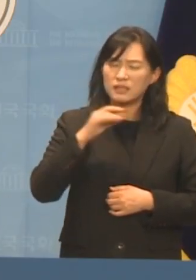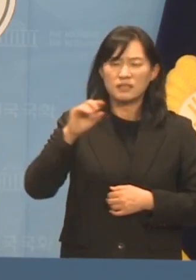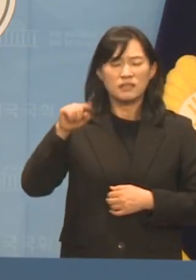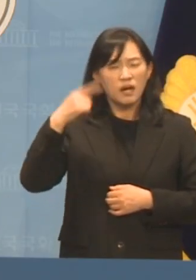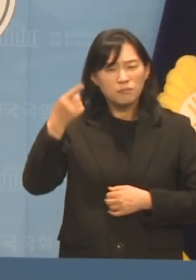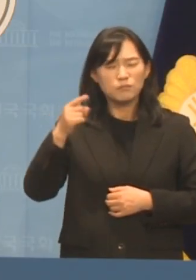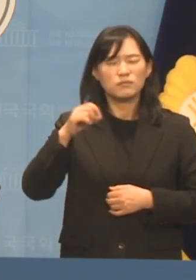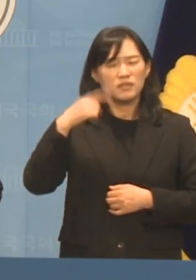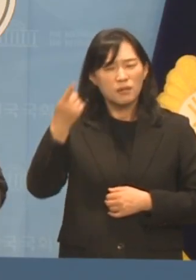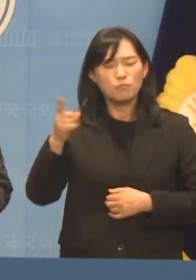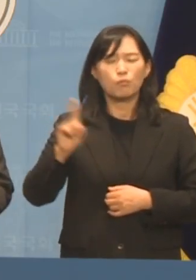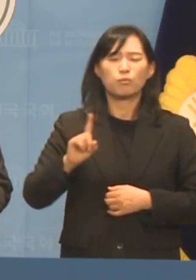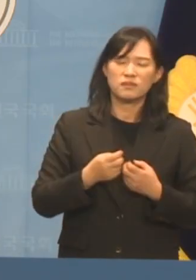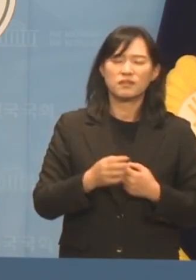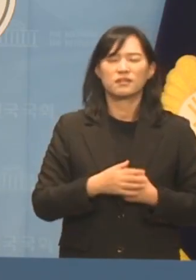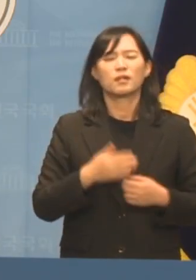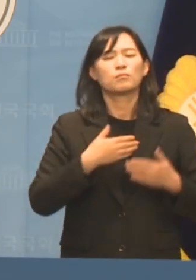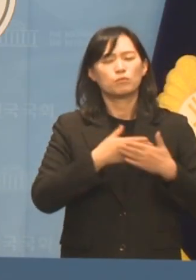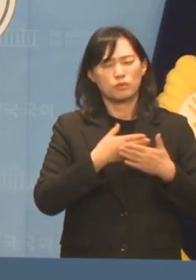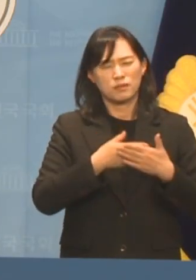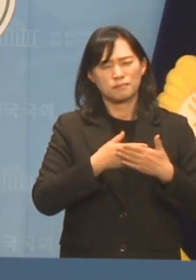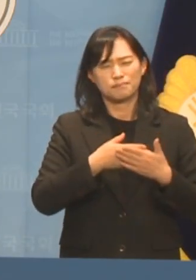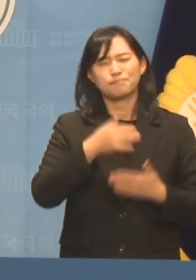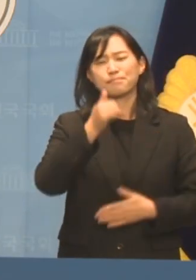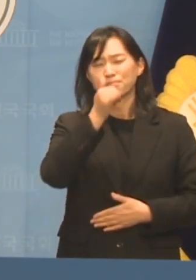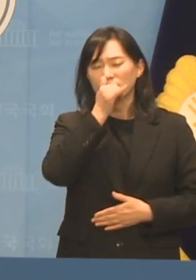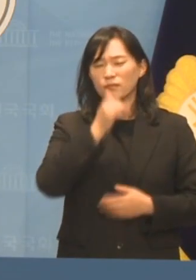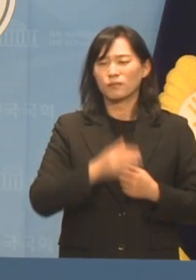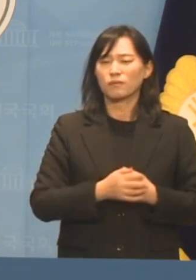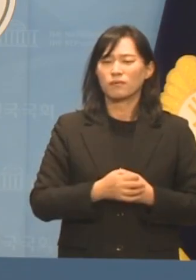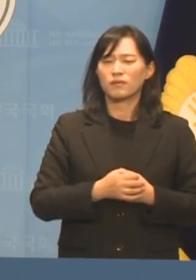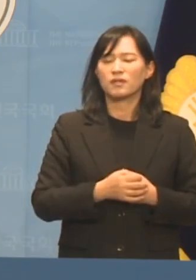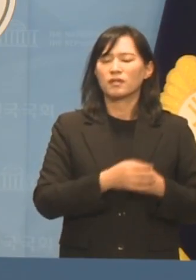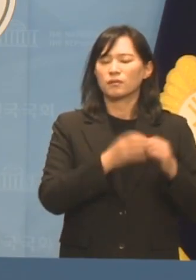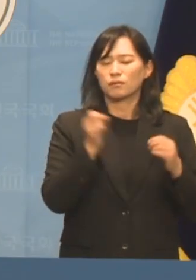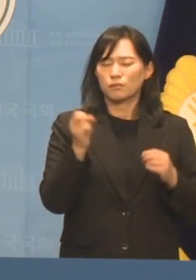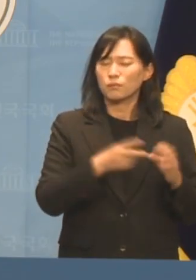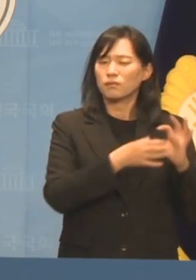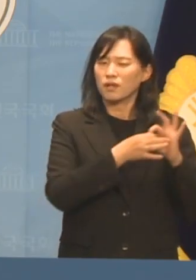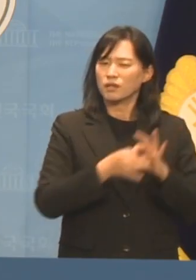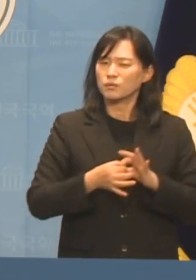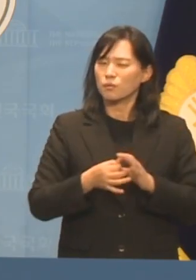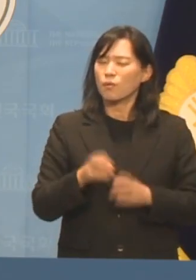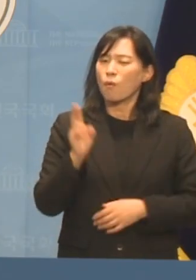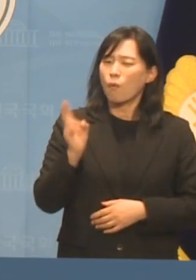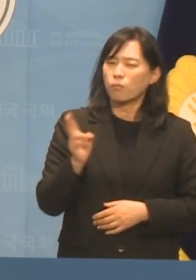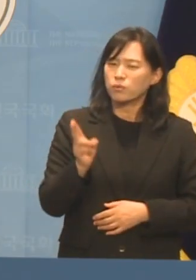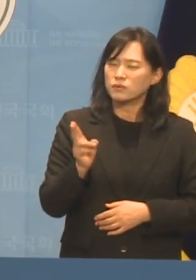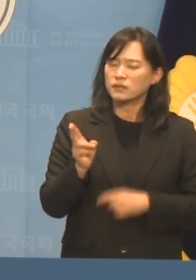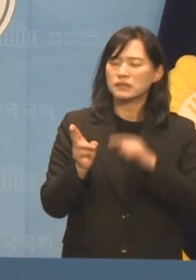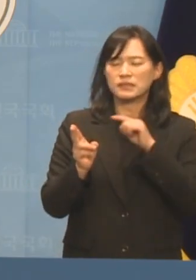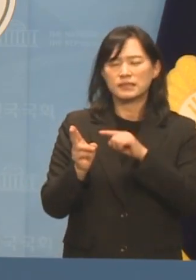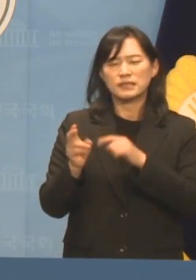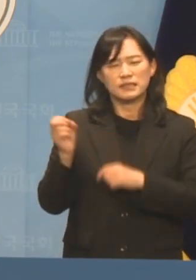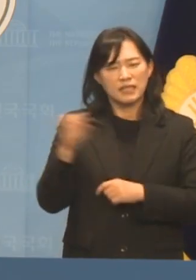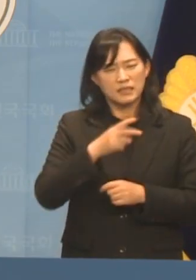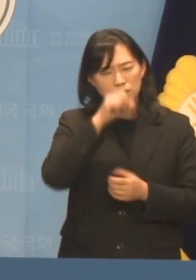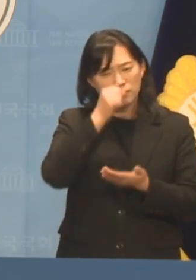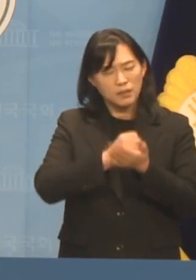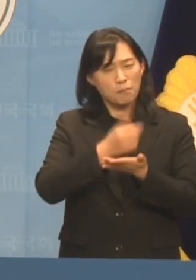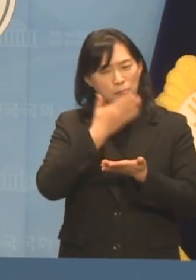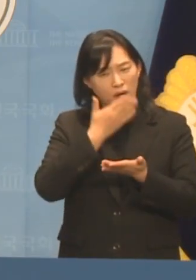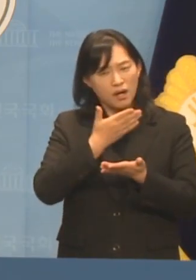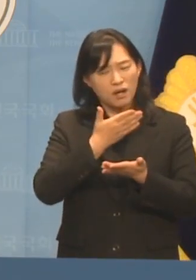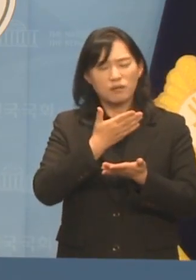달은 어떡하지? 라감에 빠져 있고, 더 장기적으로는 과연 홈플러스가 제대로 다시 정상화될 수